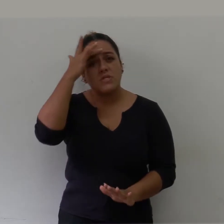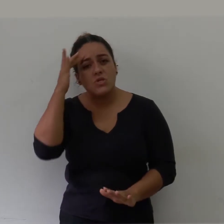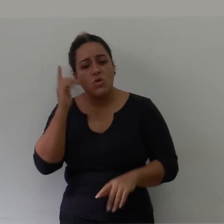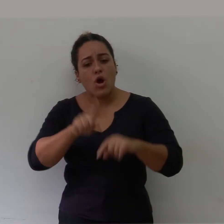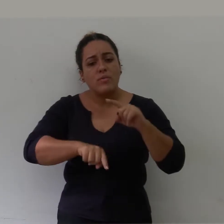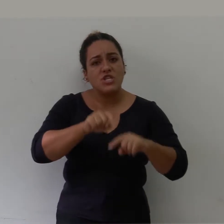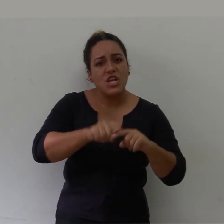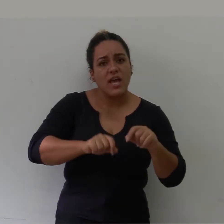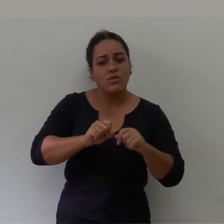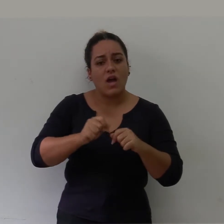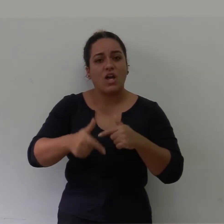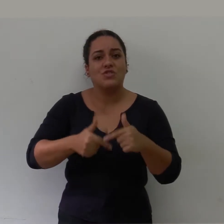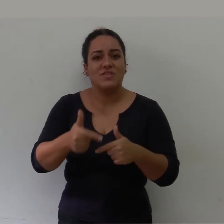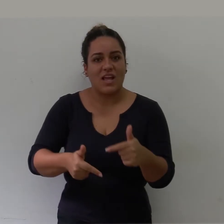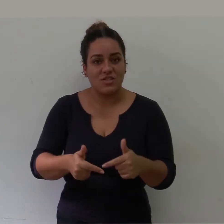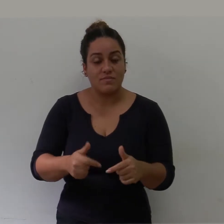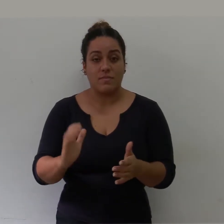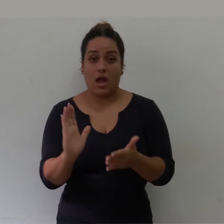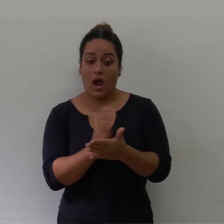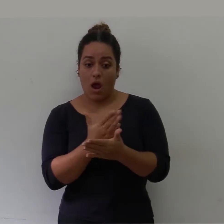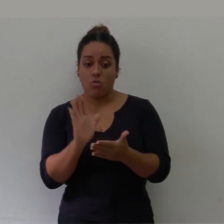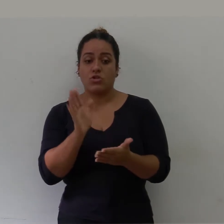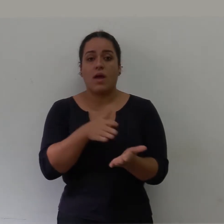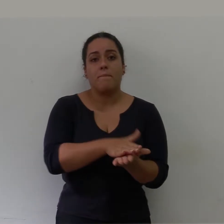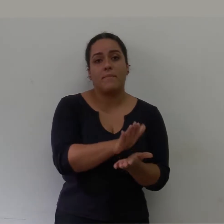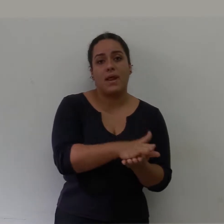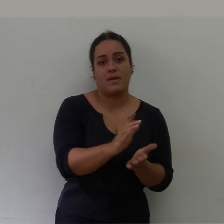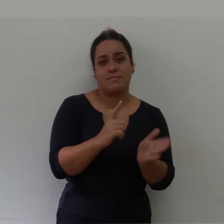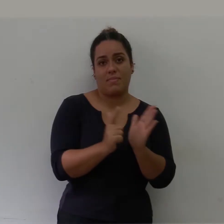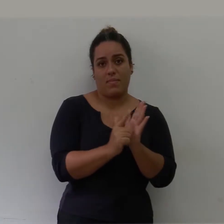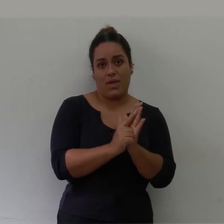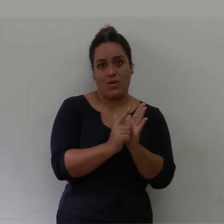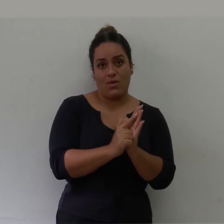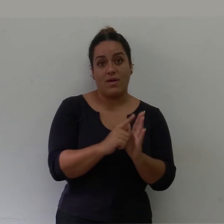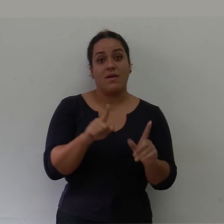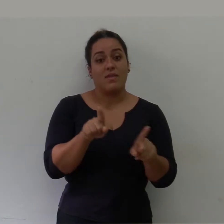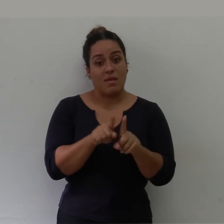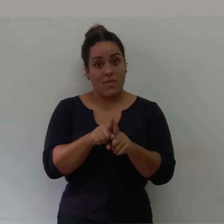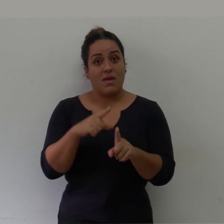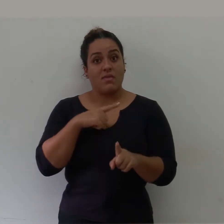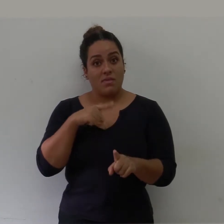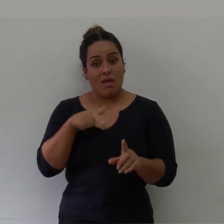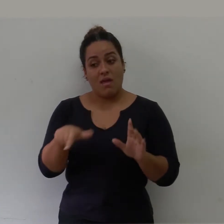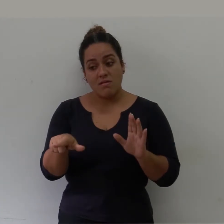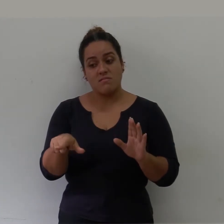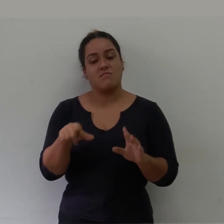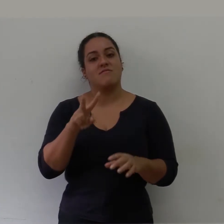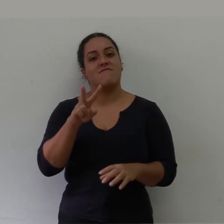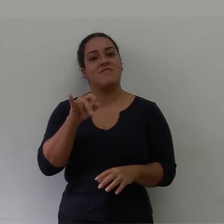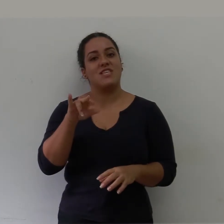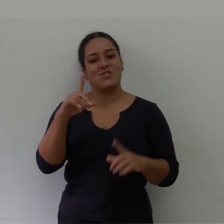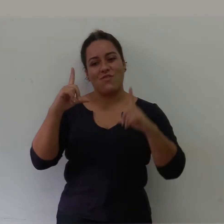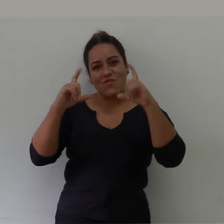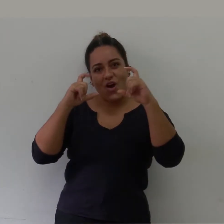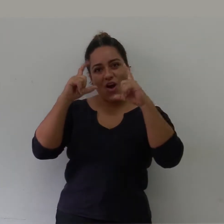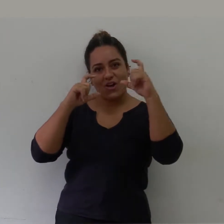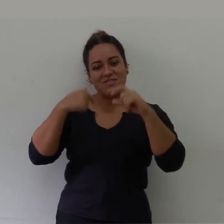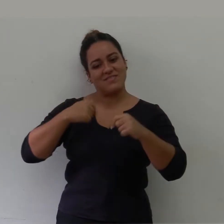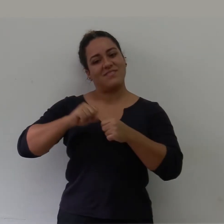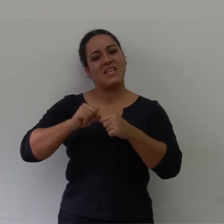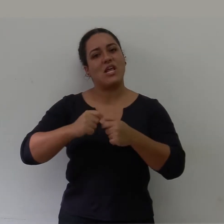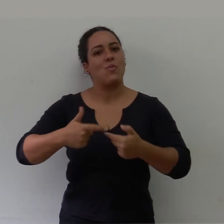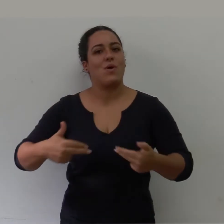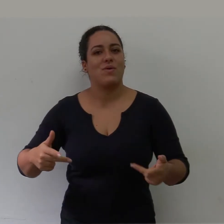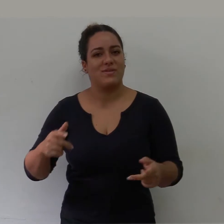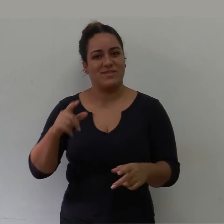pessoas, atividades. Alguns são impressos em papel e tem esses em que o próprio Vinícius aparece realizando